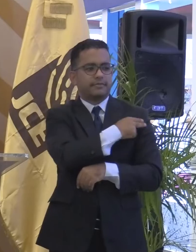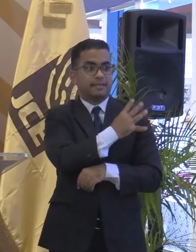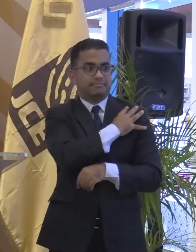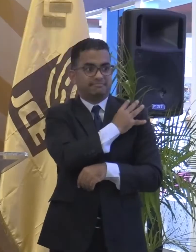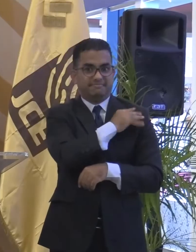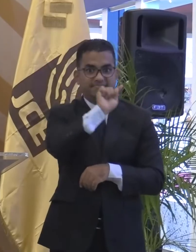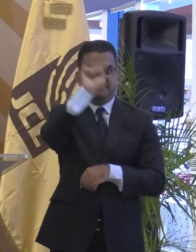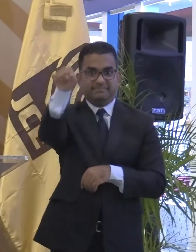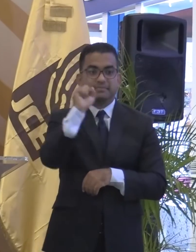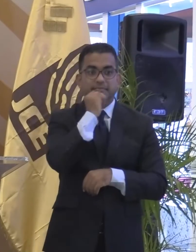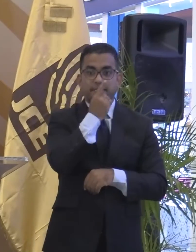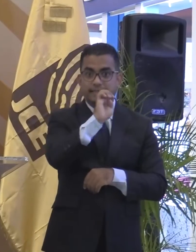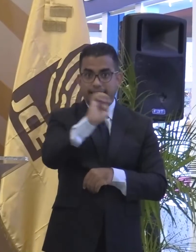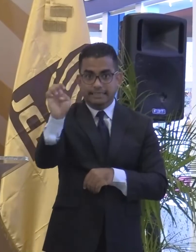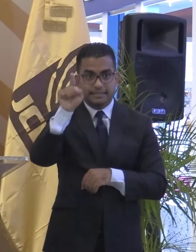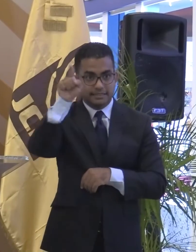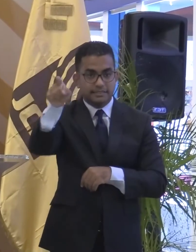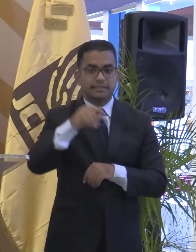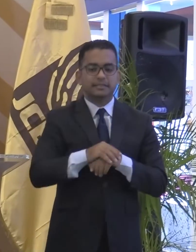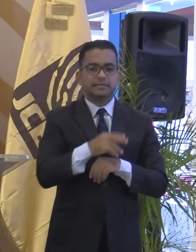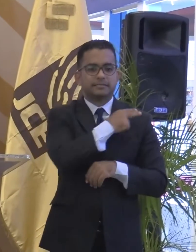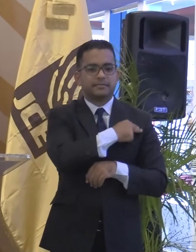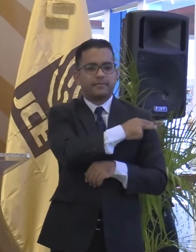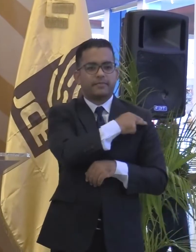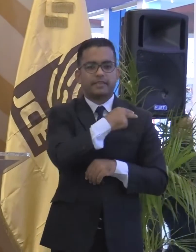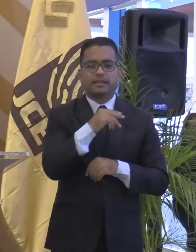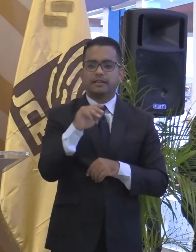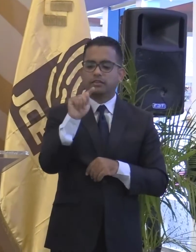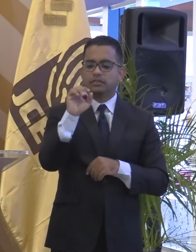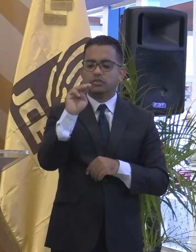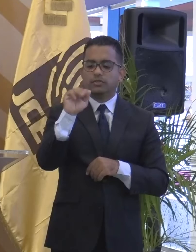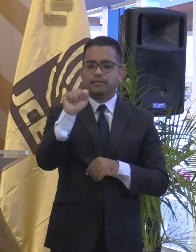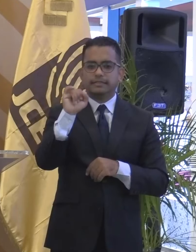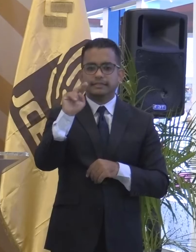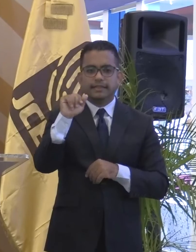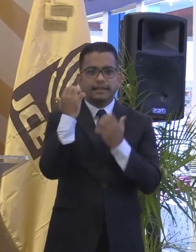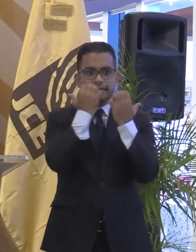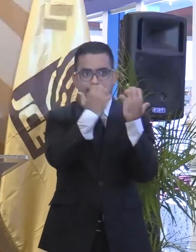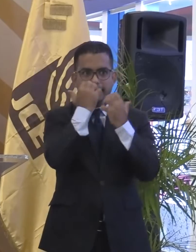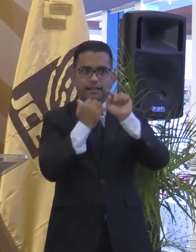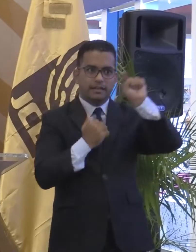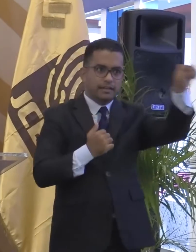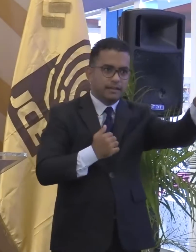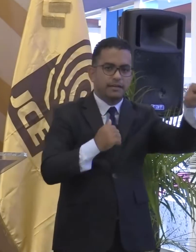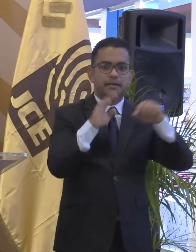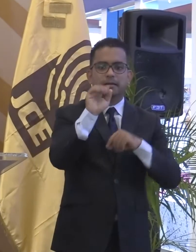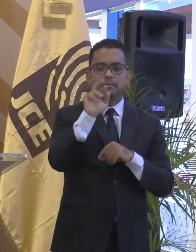el municipio santo domingo este hospital municipal tomasina valdez en el municipio de jaina barsequillo